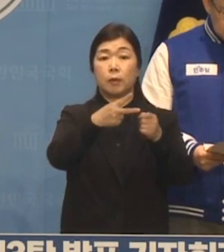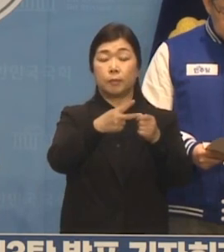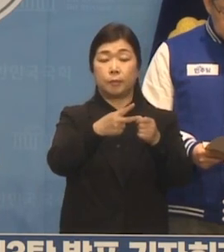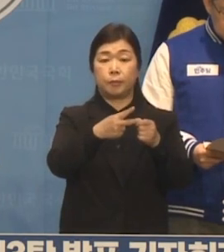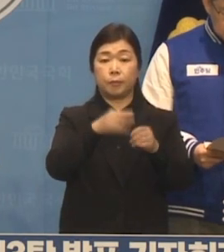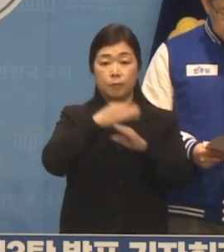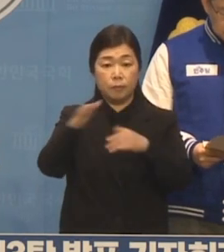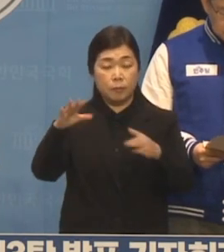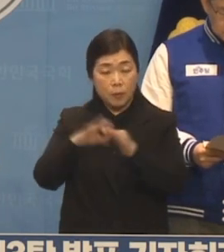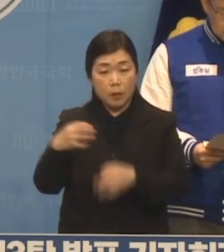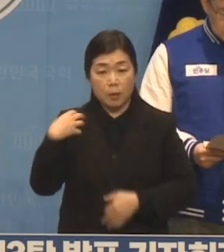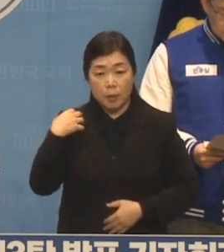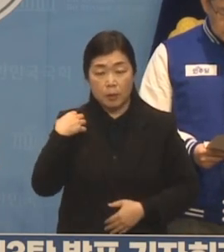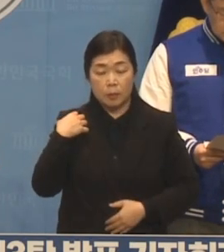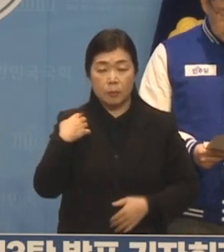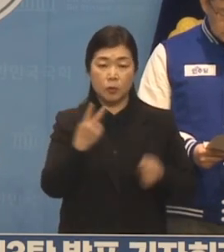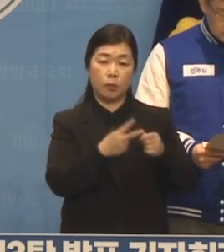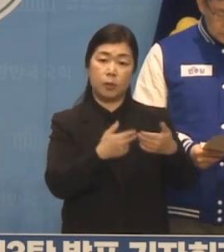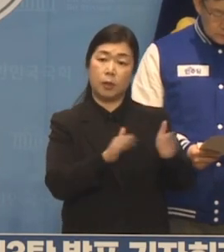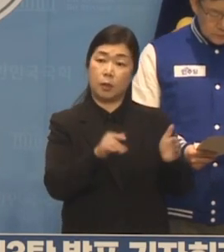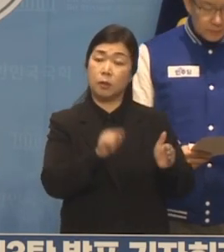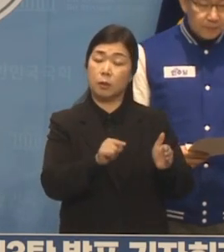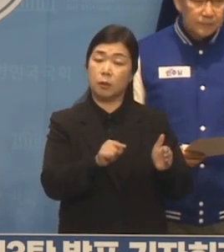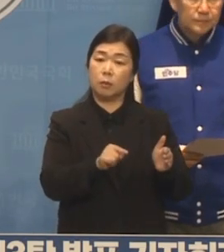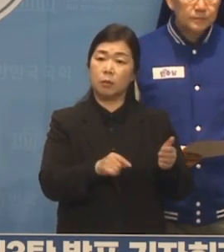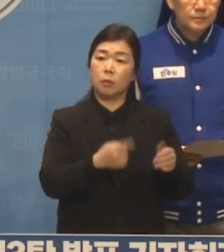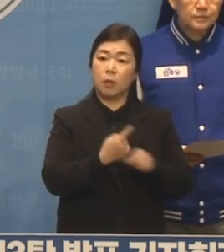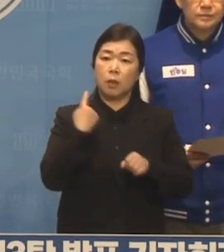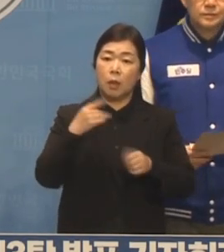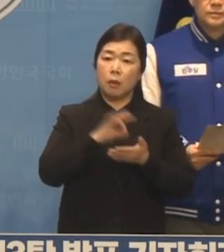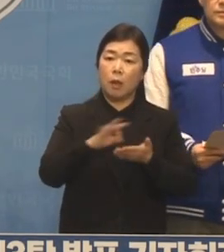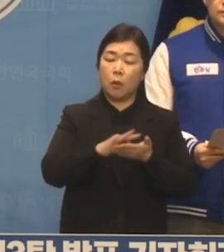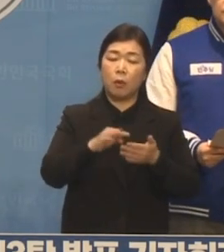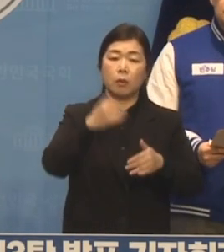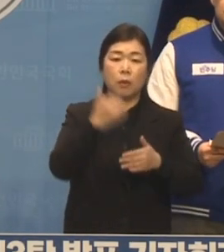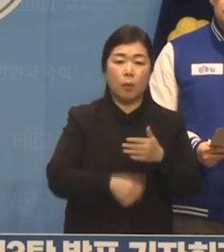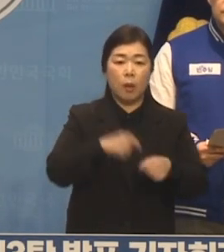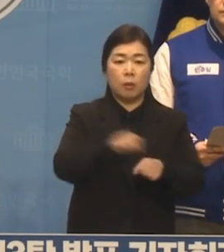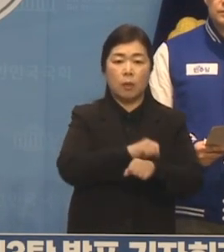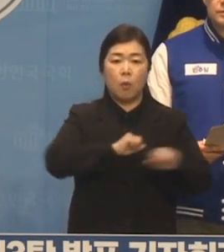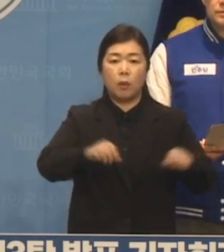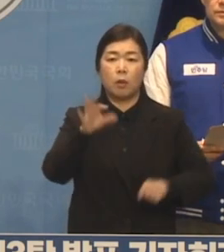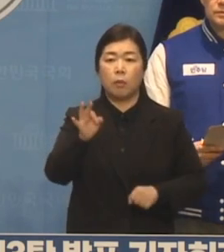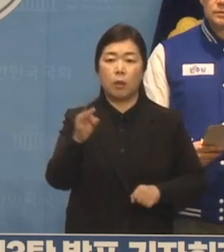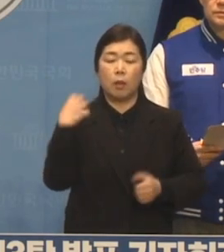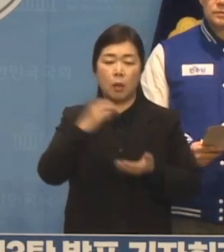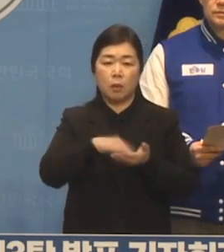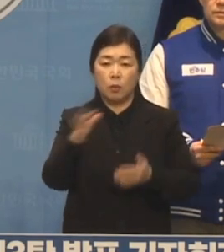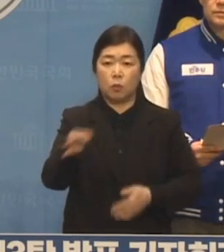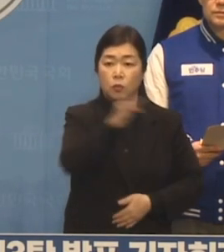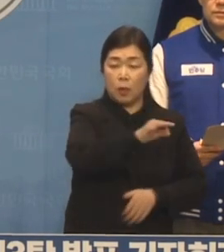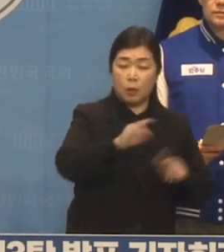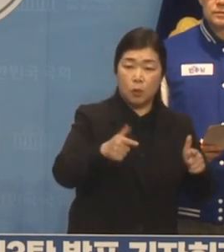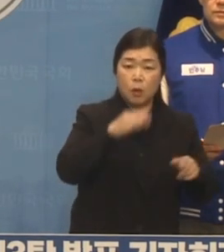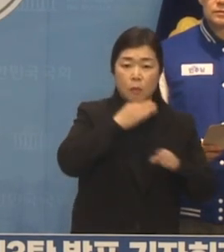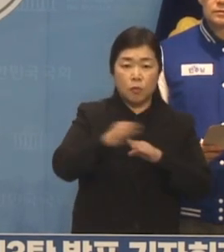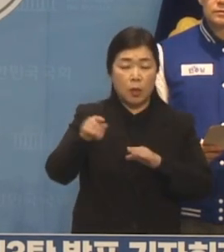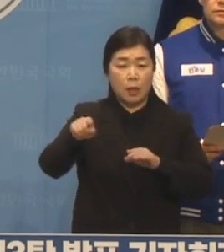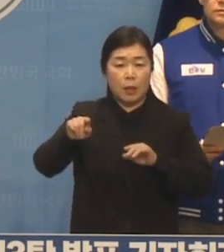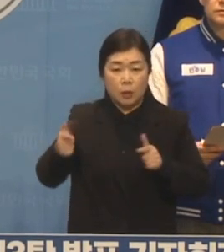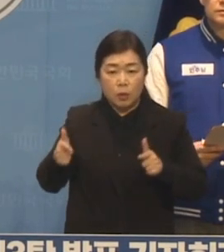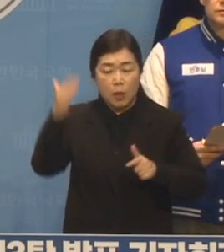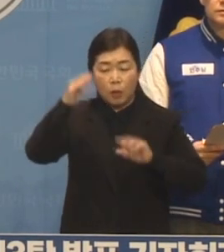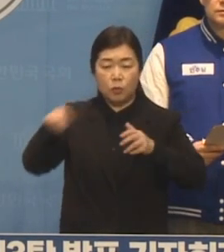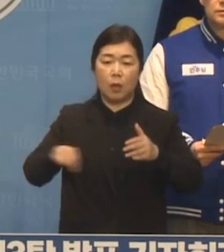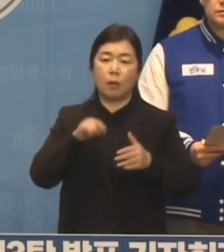대북 담당 2차장실은 지난해 사용하고 남은 특활비를 국고에 반납하지 않고 북한 대상이 아닌